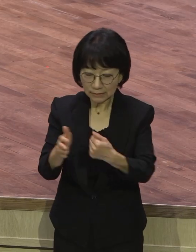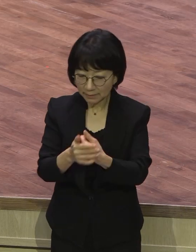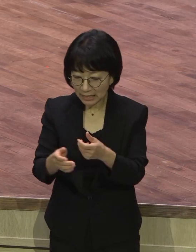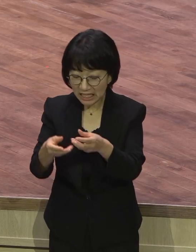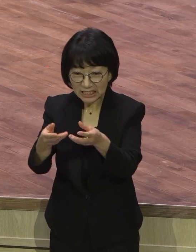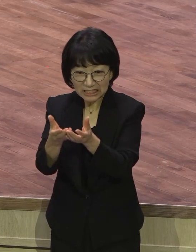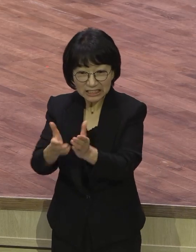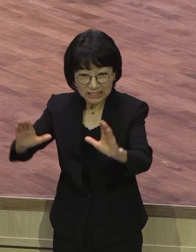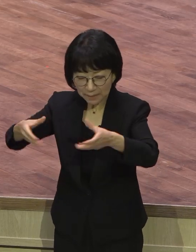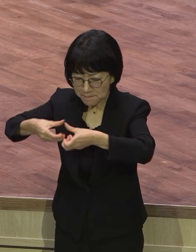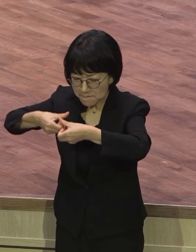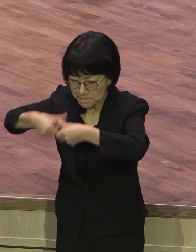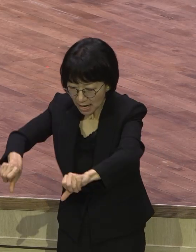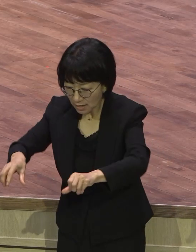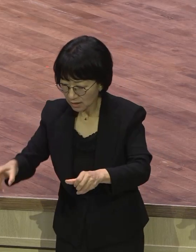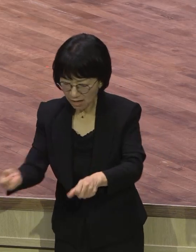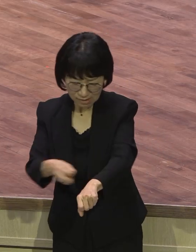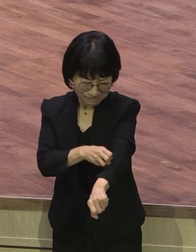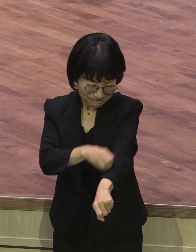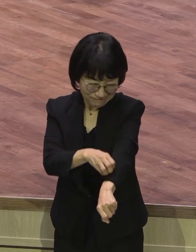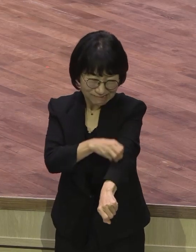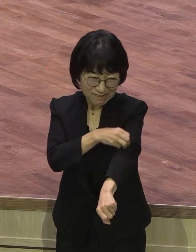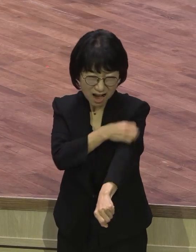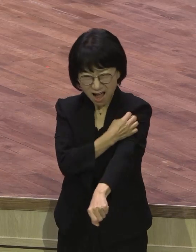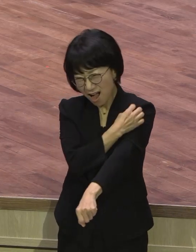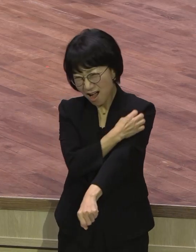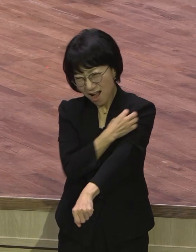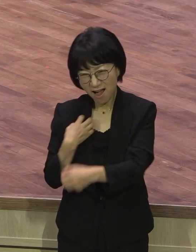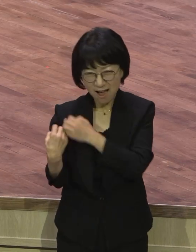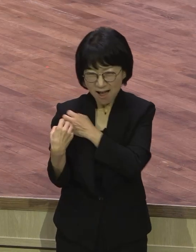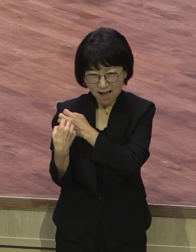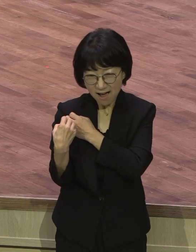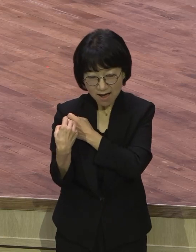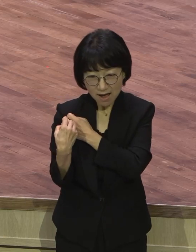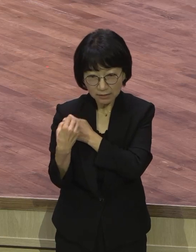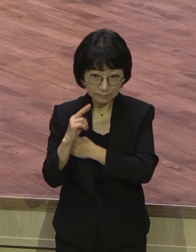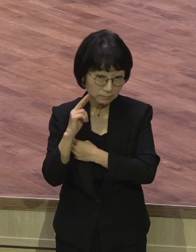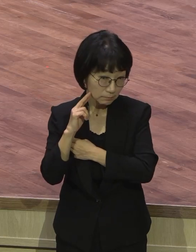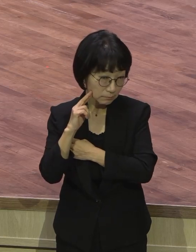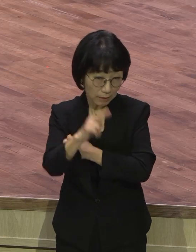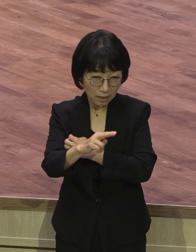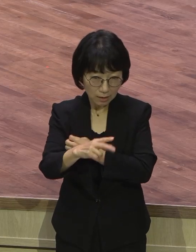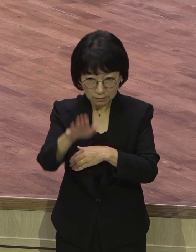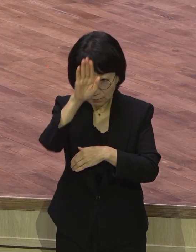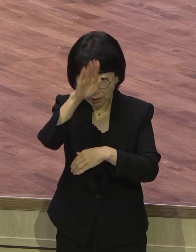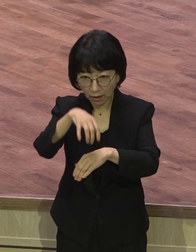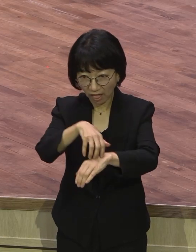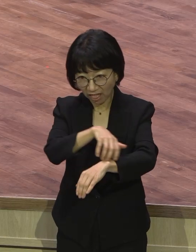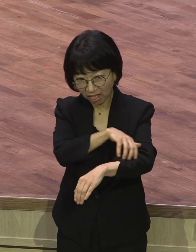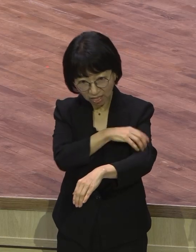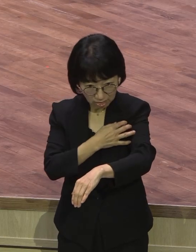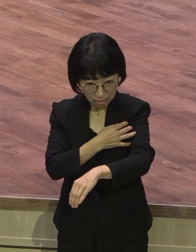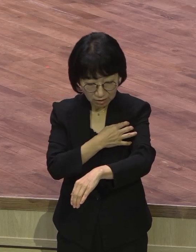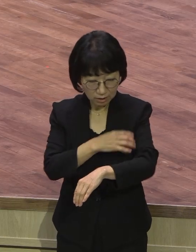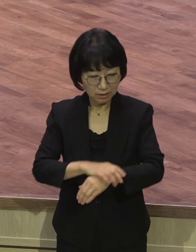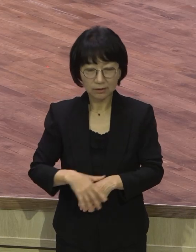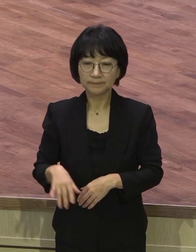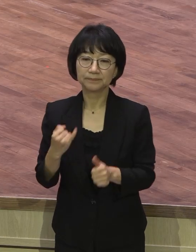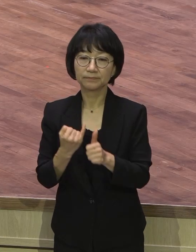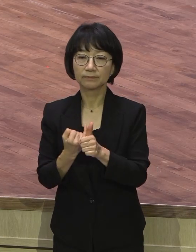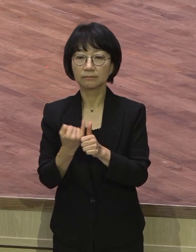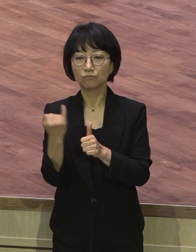조각까지 몸을 긁어야 될 정도로 비참한 상태에 빠져 자 이런 욕을 보고